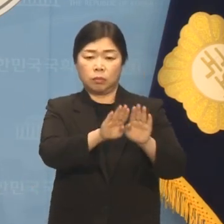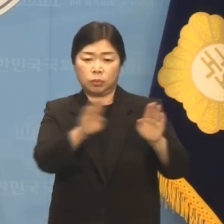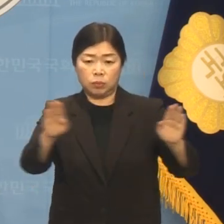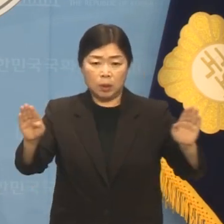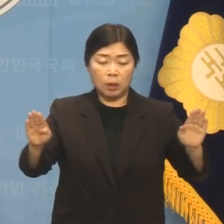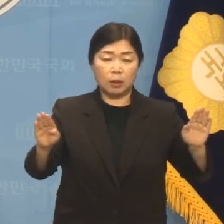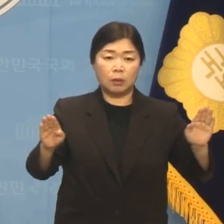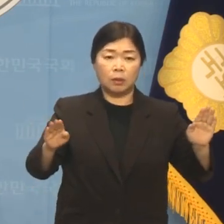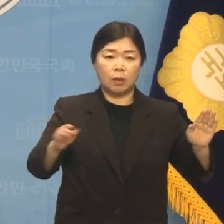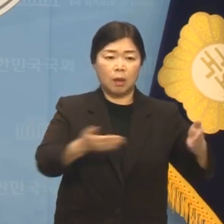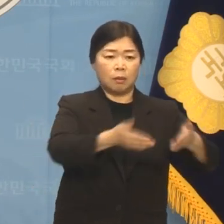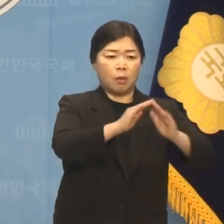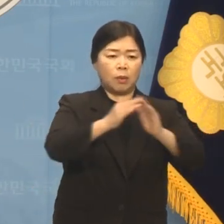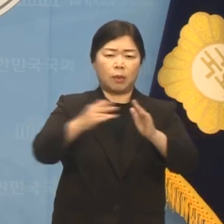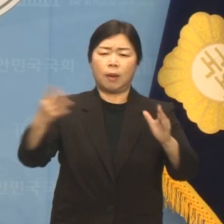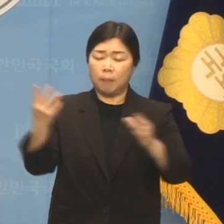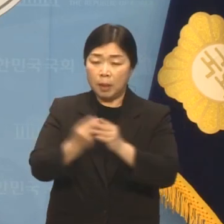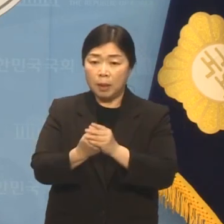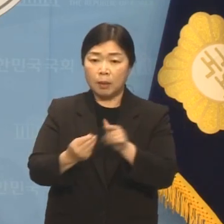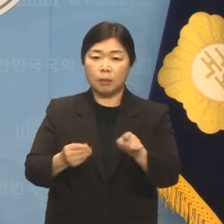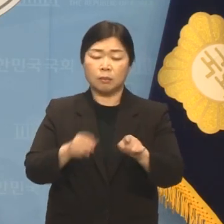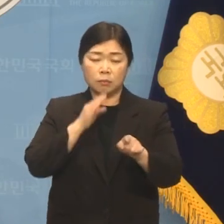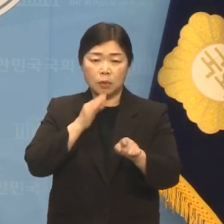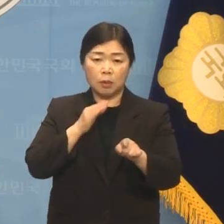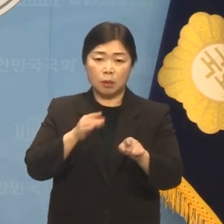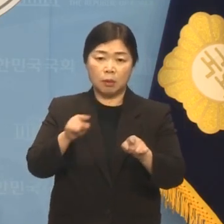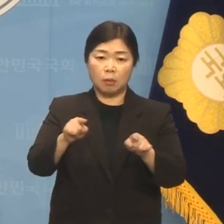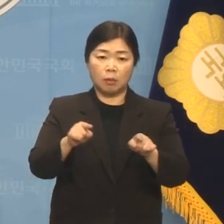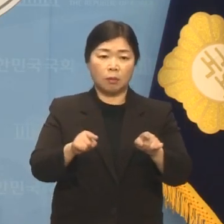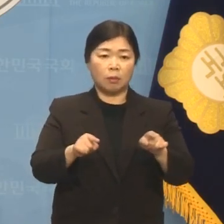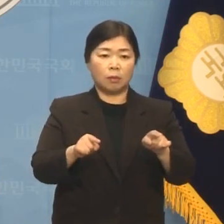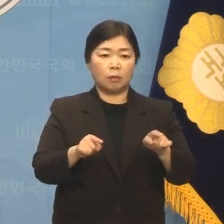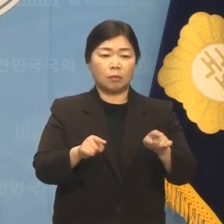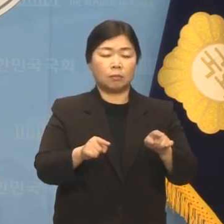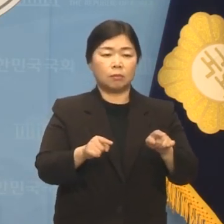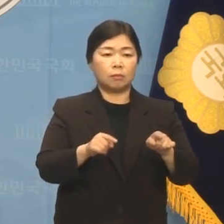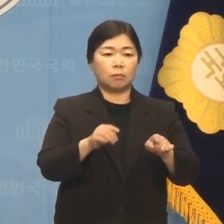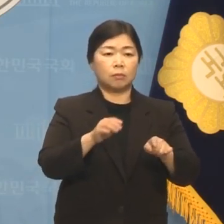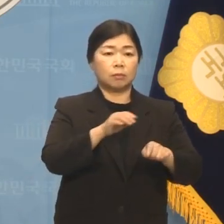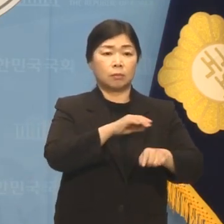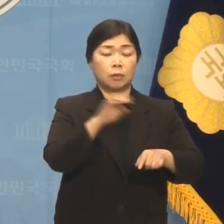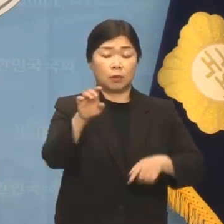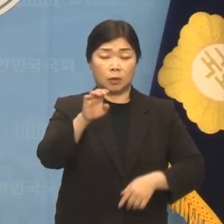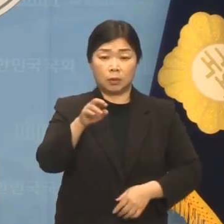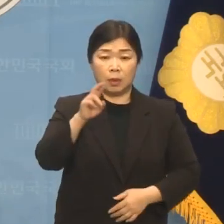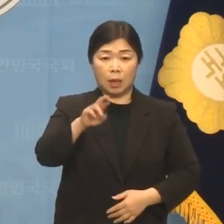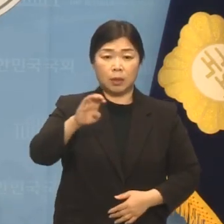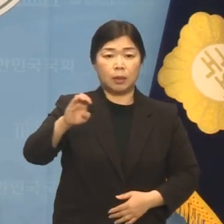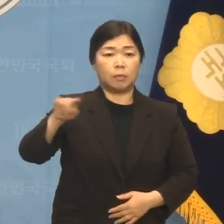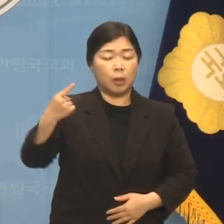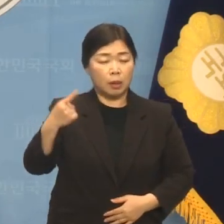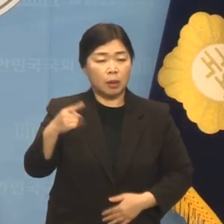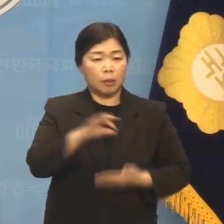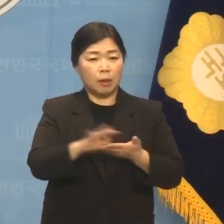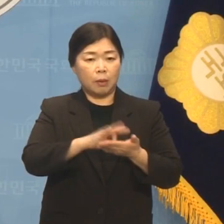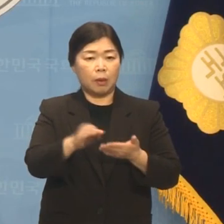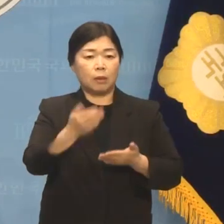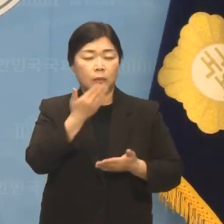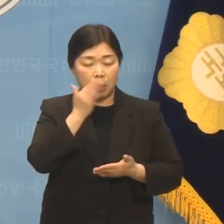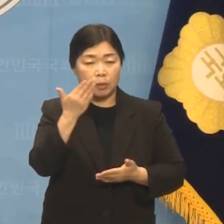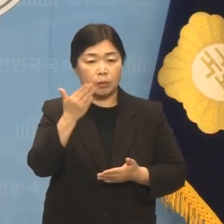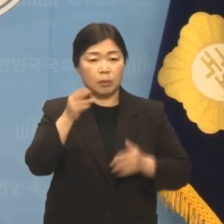태양광만 대량으로 설치해놓고 정작 아리백을 달성해야 하는 기업들이 그 전기를 사용하기